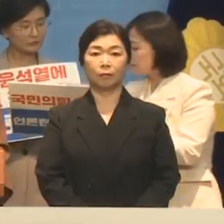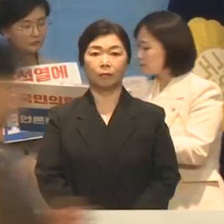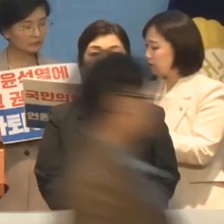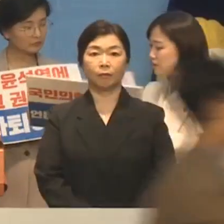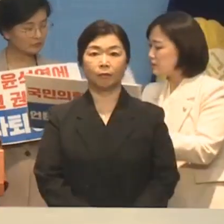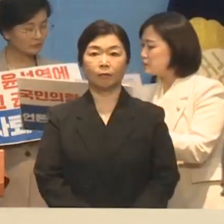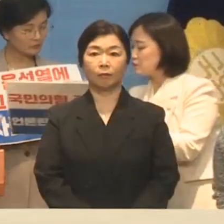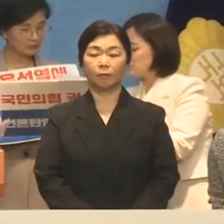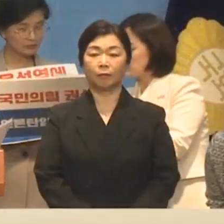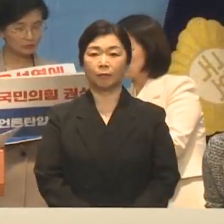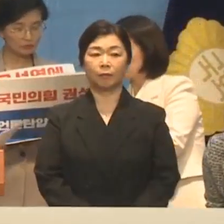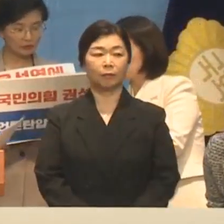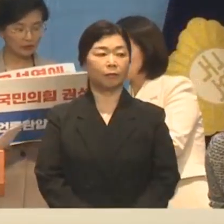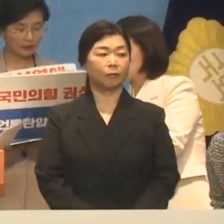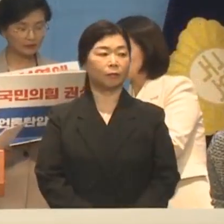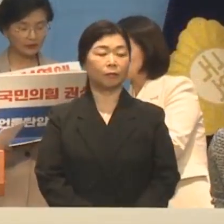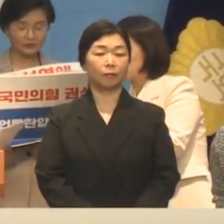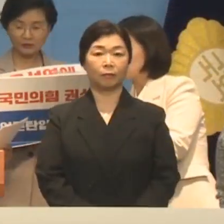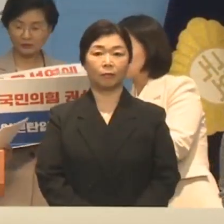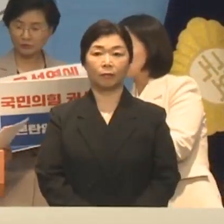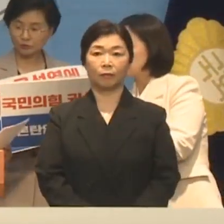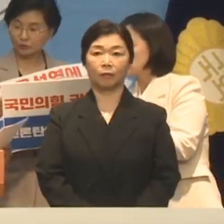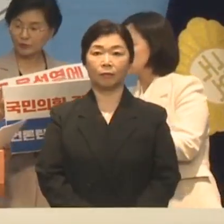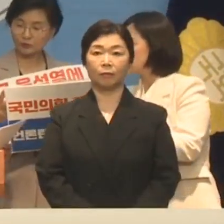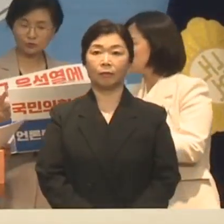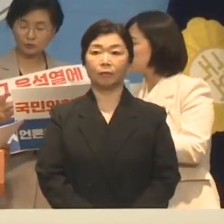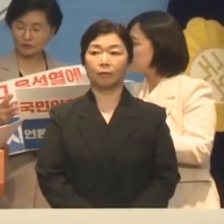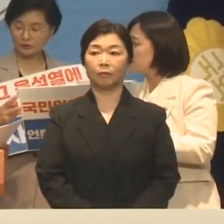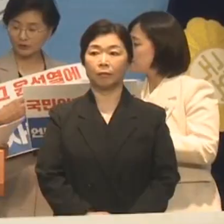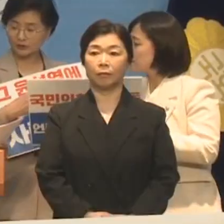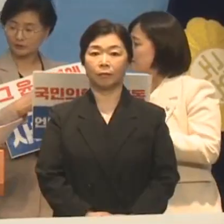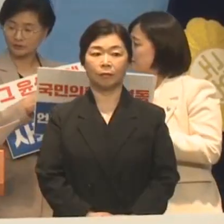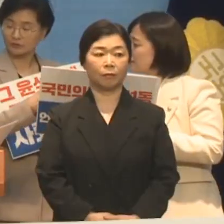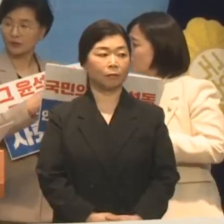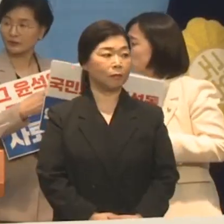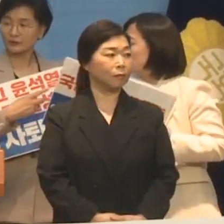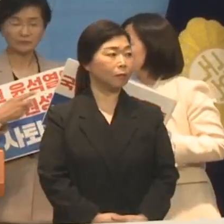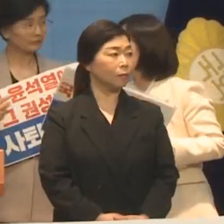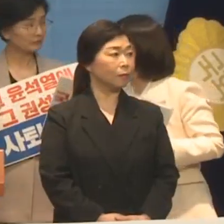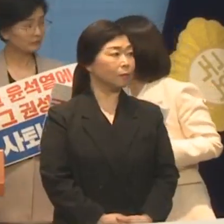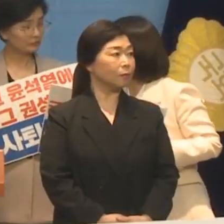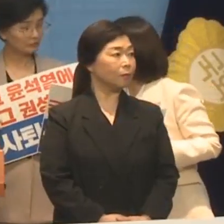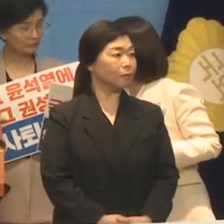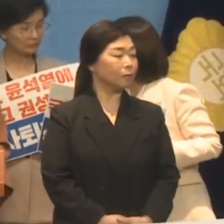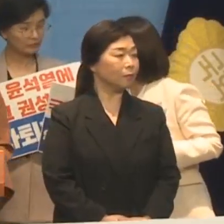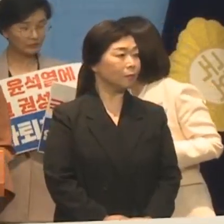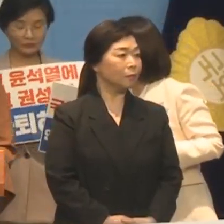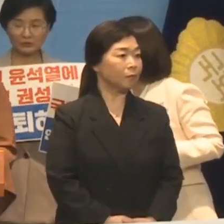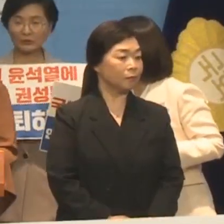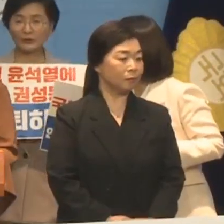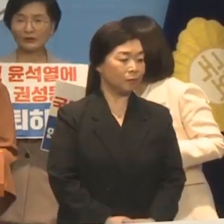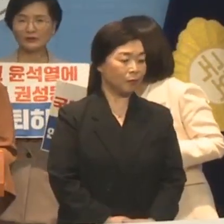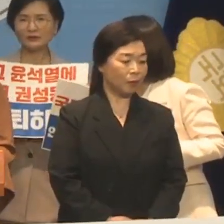뭐라고요? 사인이 이거 뒤에 아니야. 아니 그냥 드렸잖아. 그런 거 아니야?